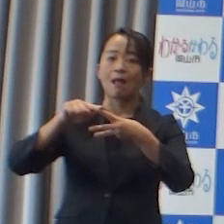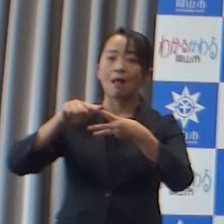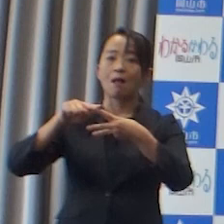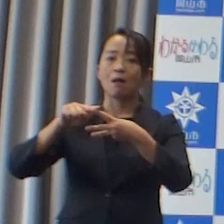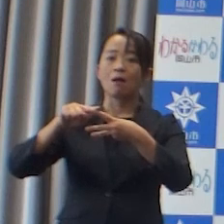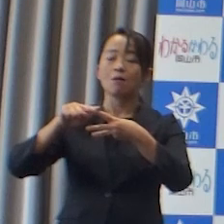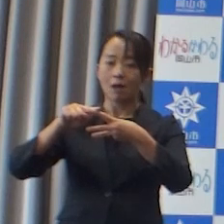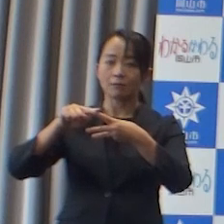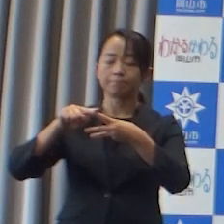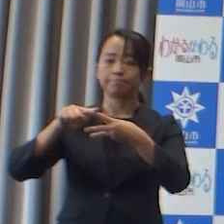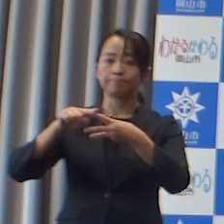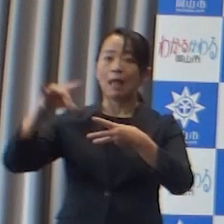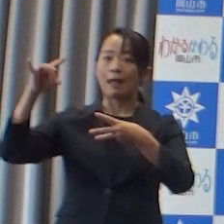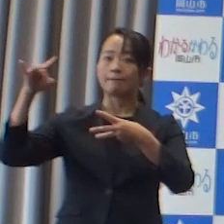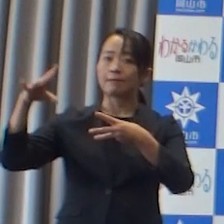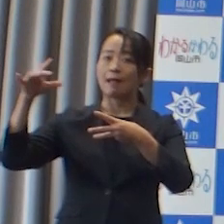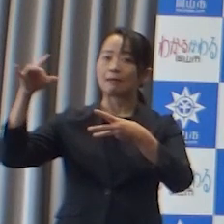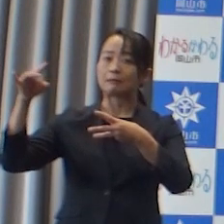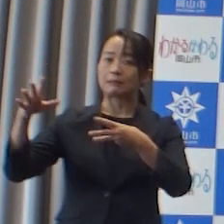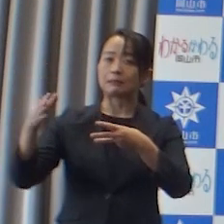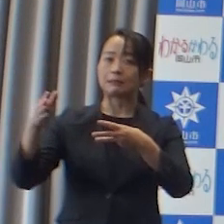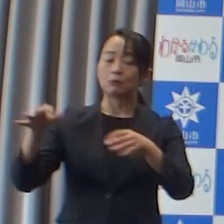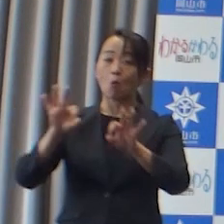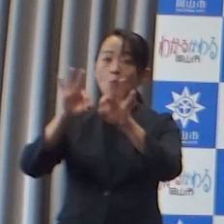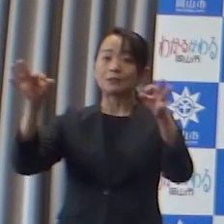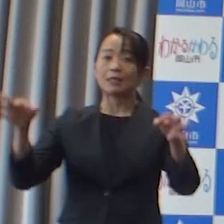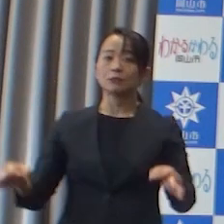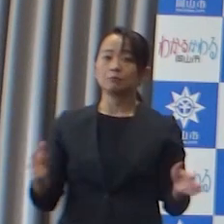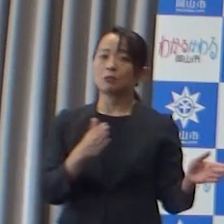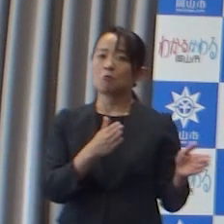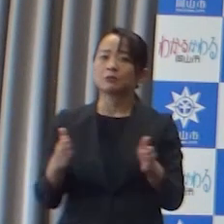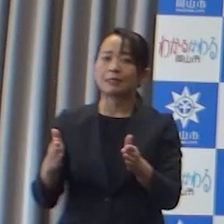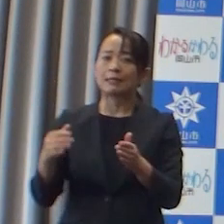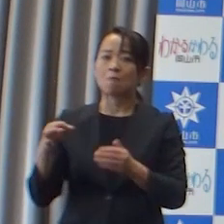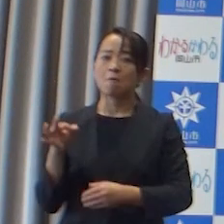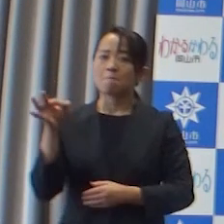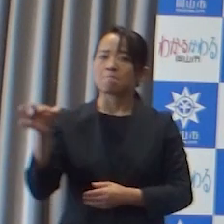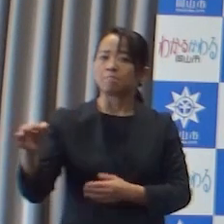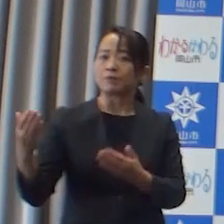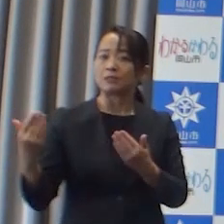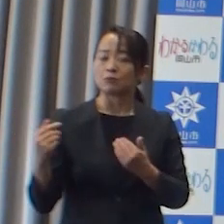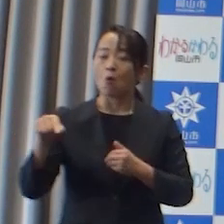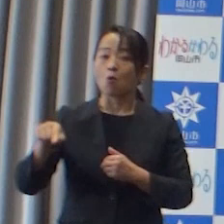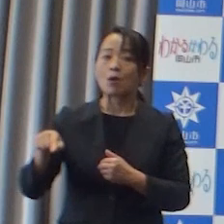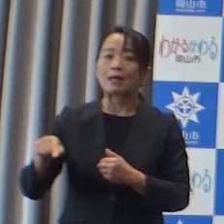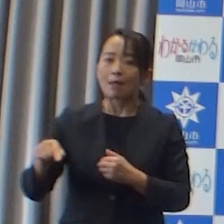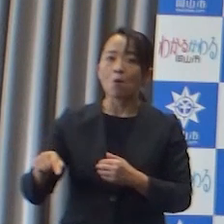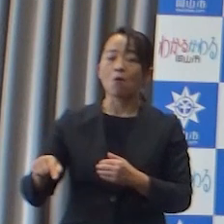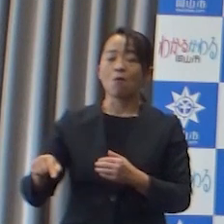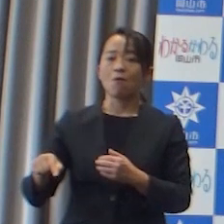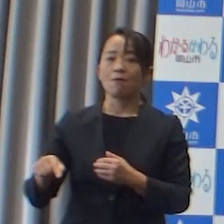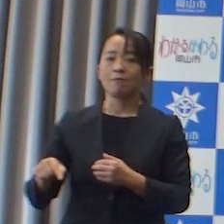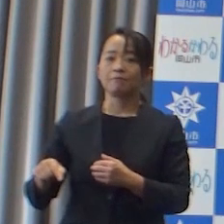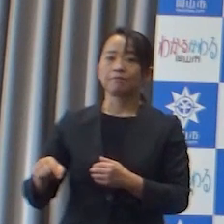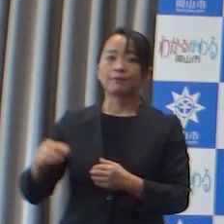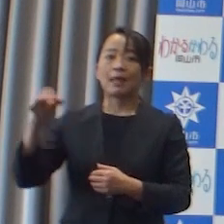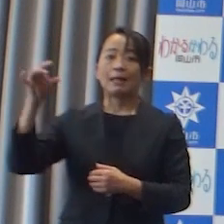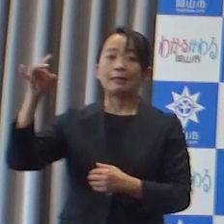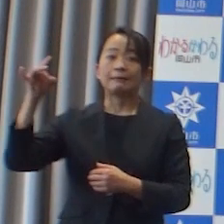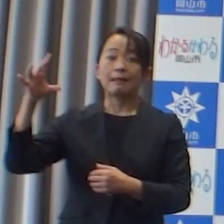電設備の設置などのコストがかかりますけれども、重量料金が安くなるというメリットが